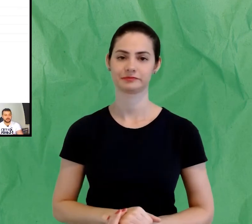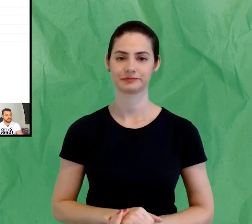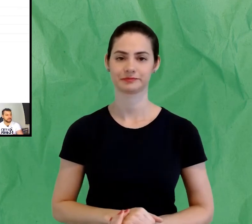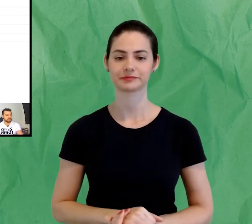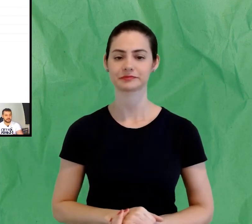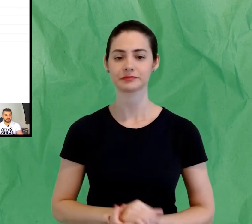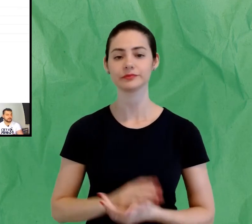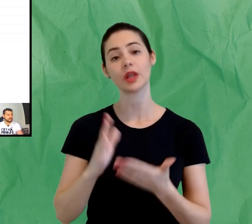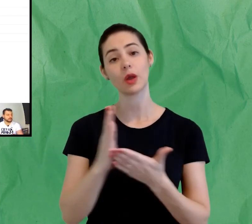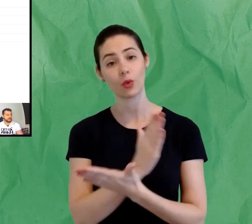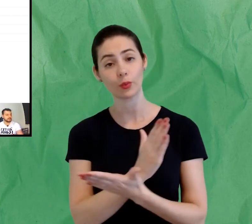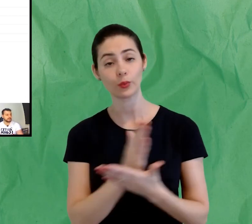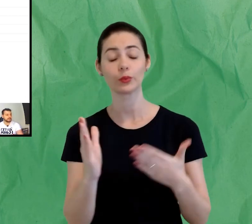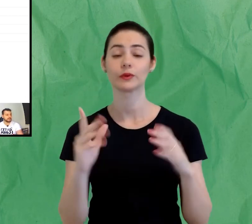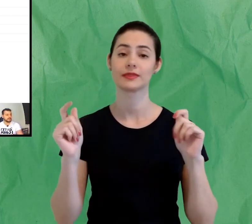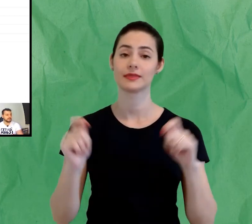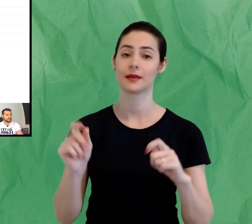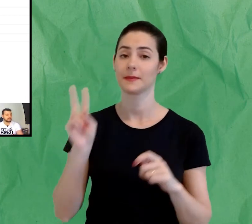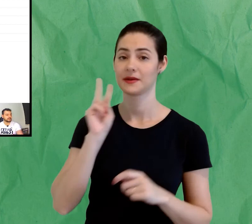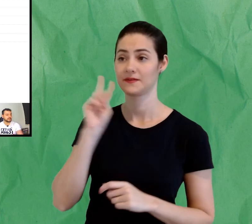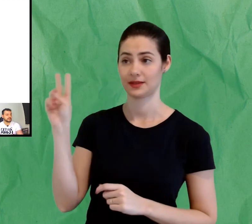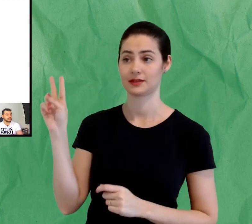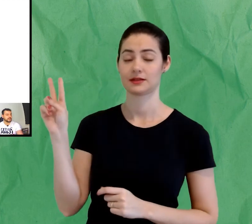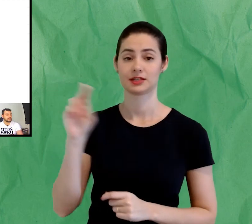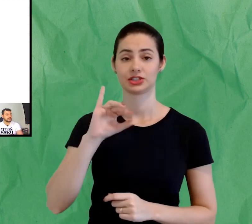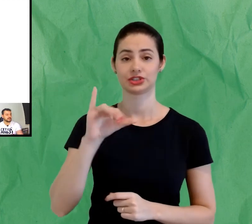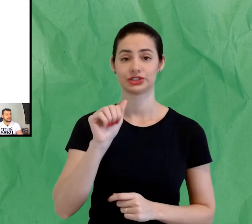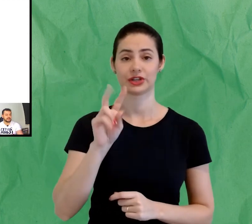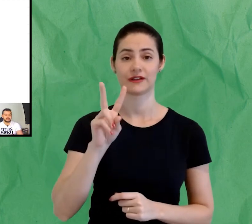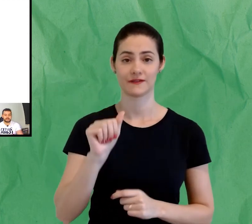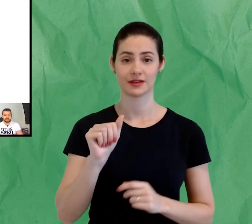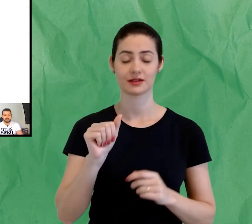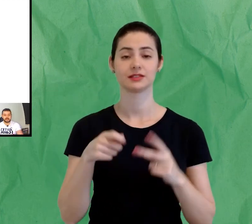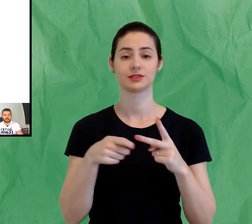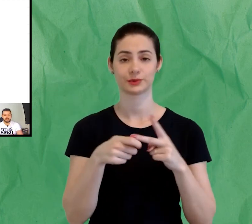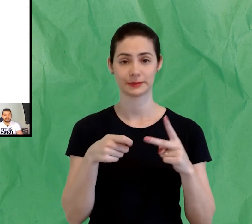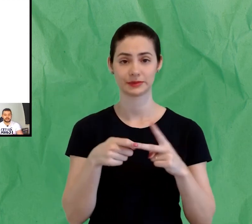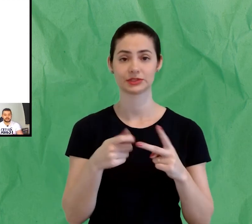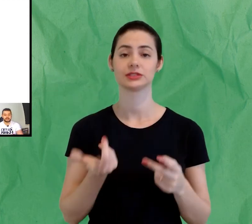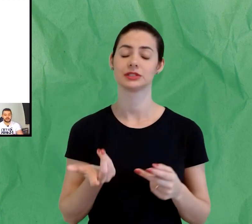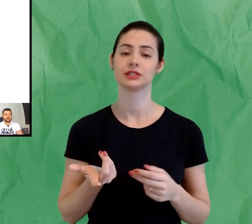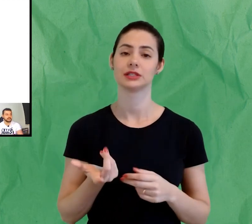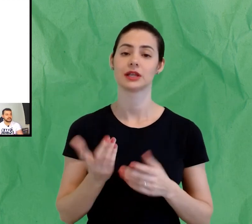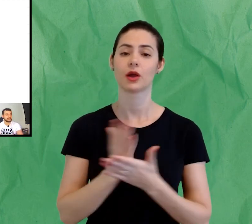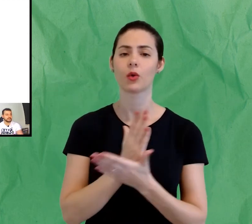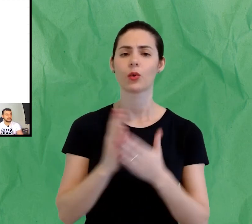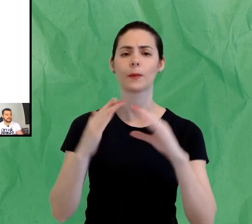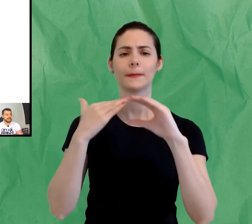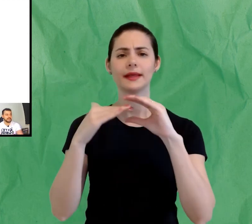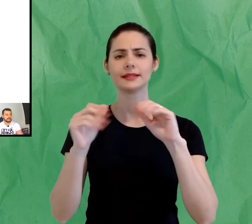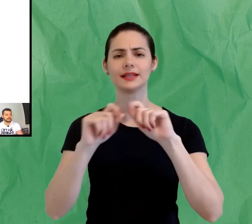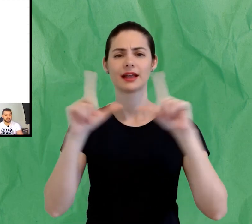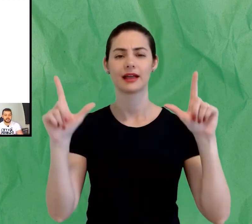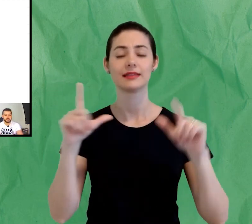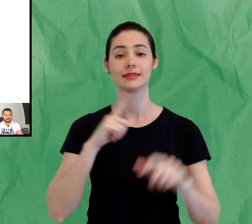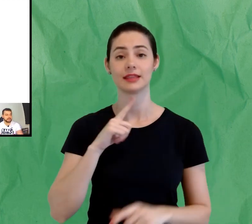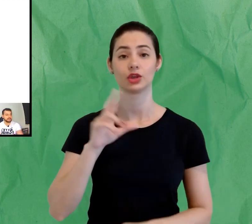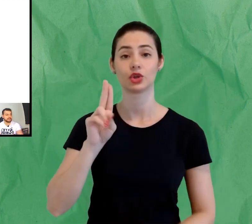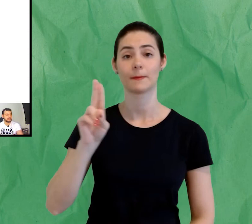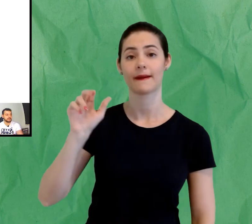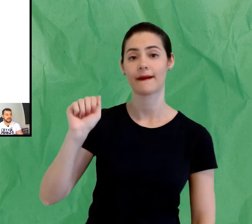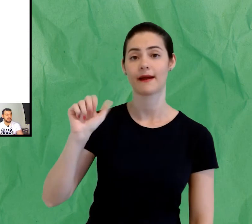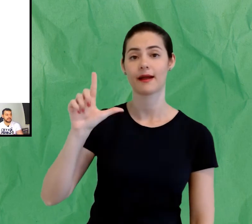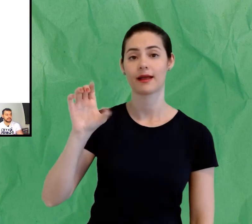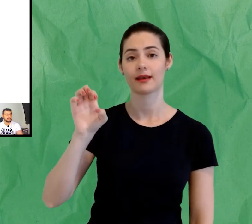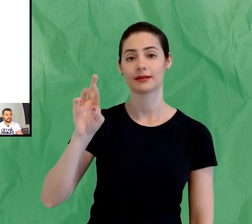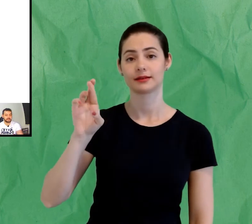Algumas coisas também que a gente pode ver aqui com o JavaScript, aquelas mensagens que aparecem na tela, né, a gente chama de alert. Então, se eu